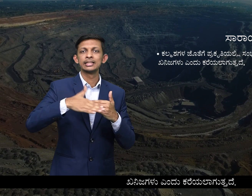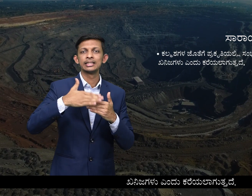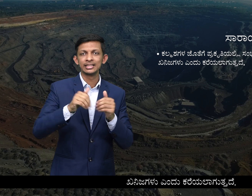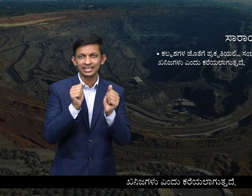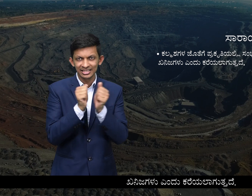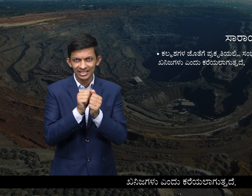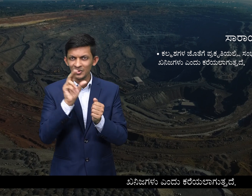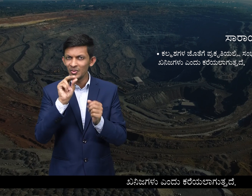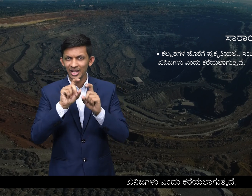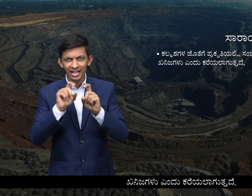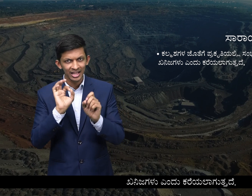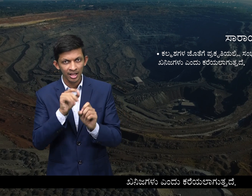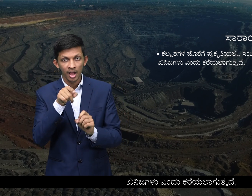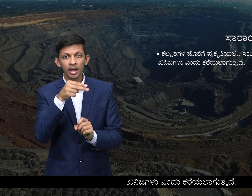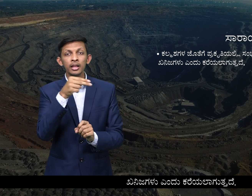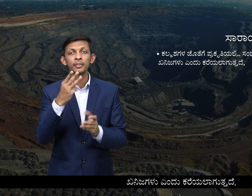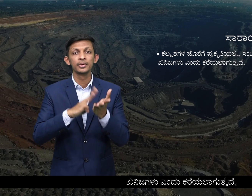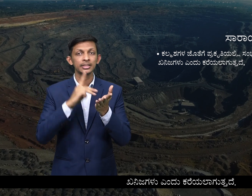ಎಂದು ಕರೆಯಲಾಗುತ್ತೆ.